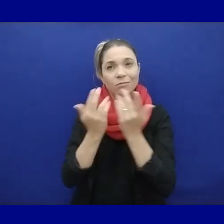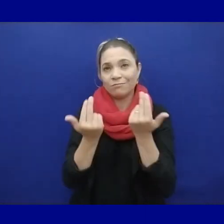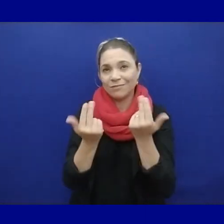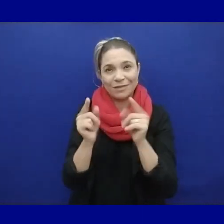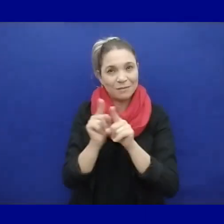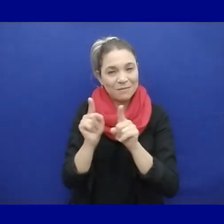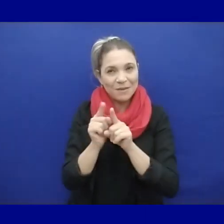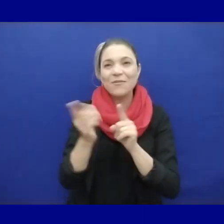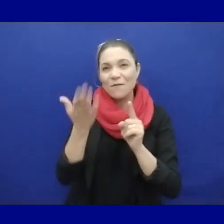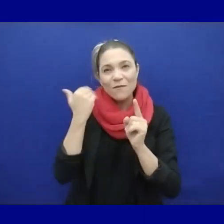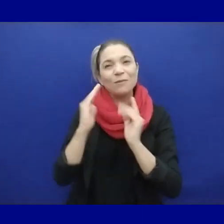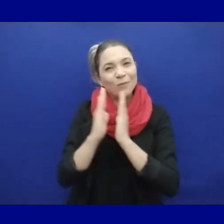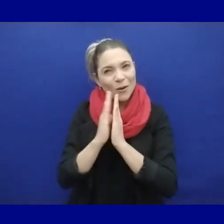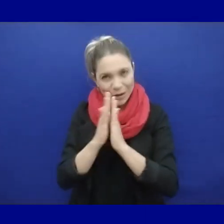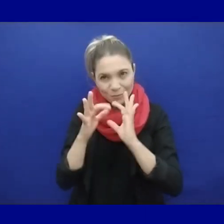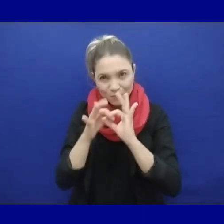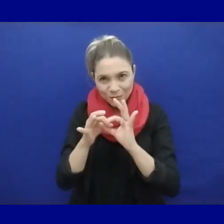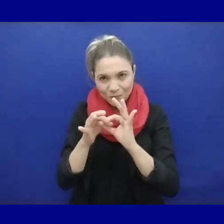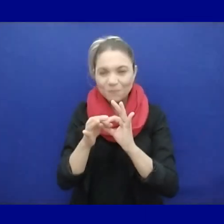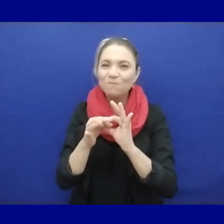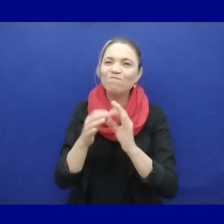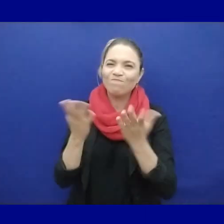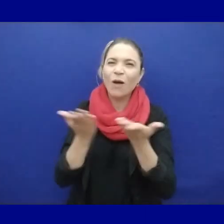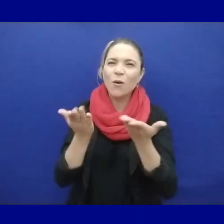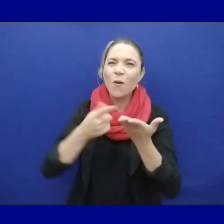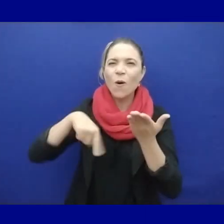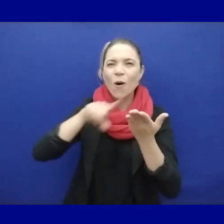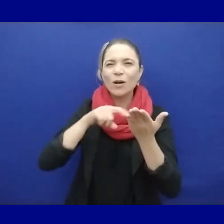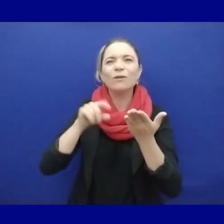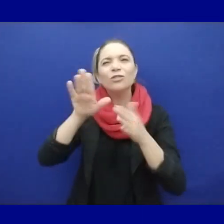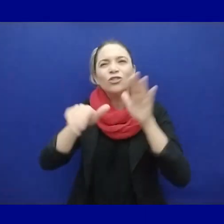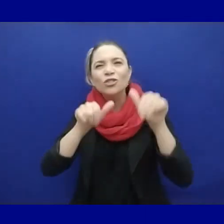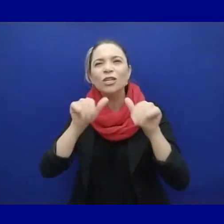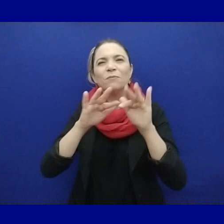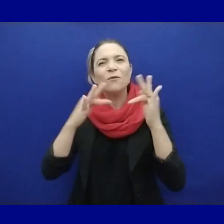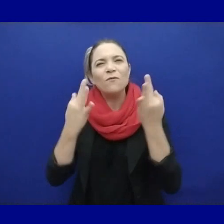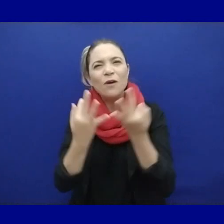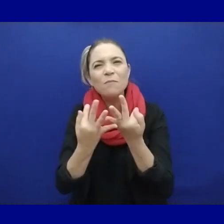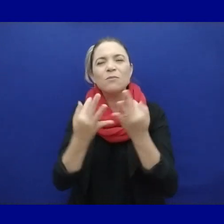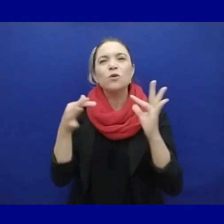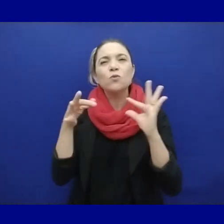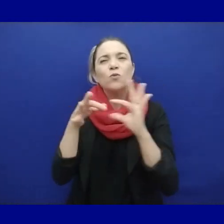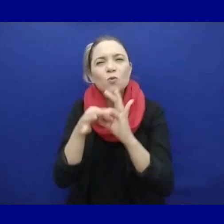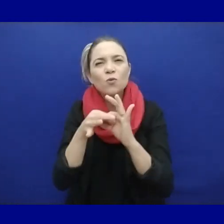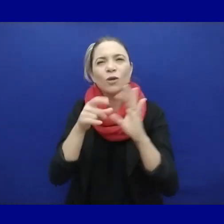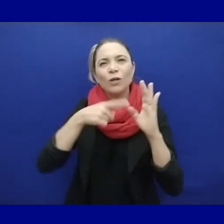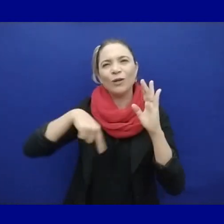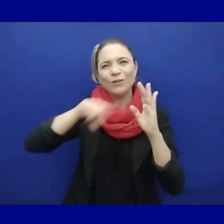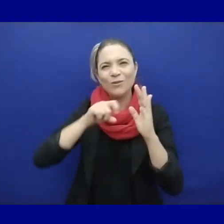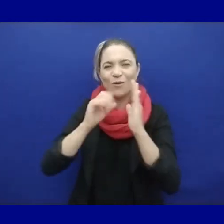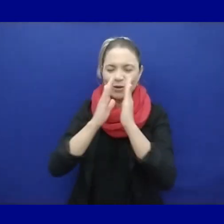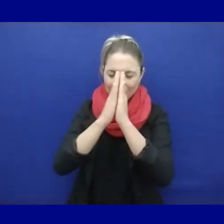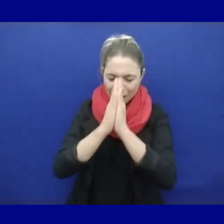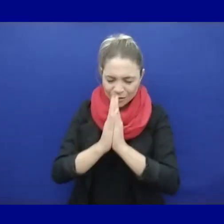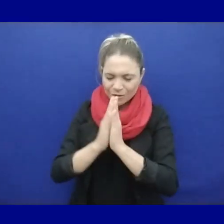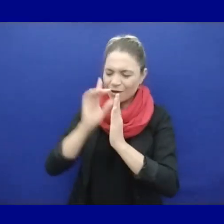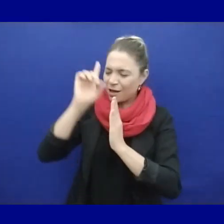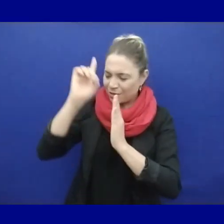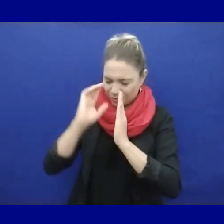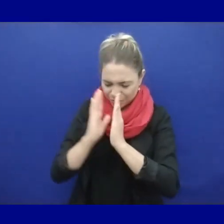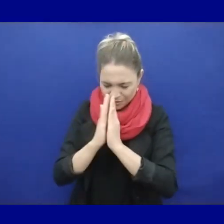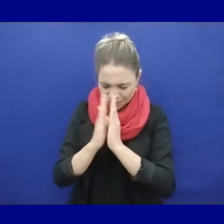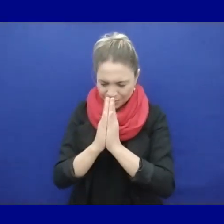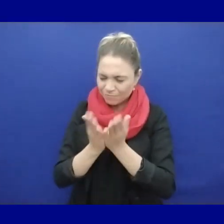Vamos fazer isso junto? Vamos orar ao Senhor? Feche seus olhos na sua casa, chame a sua família. Vamos juntos exaltar o nome do